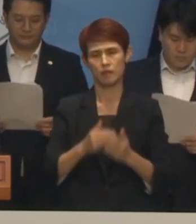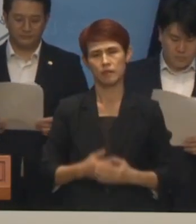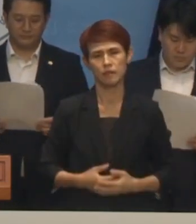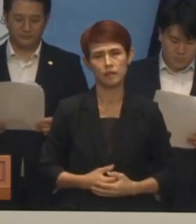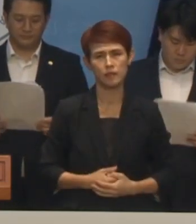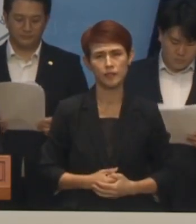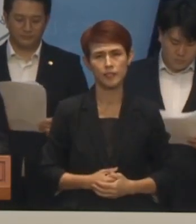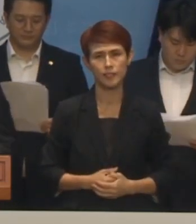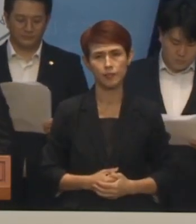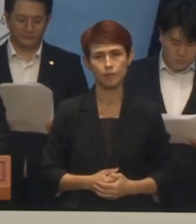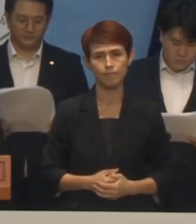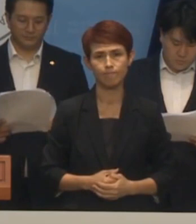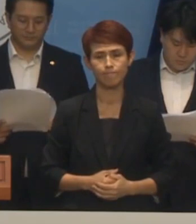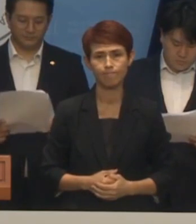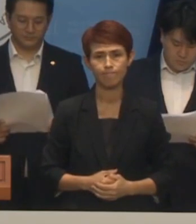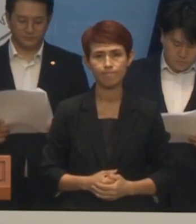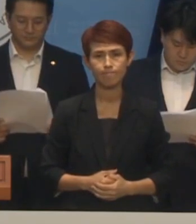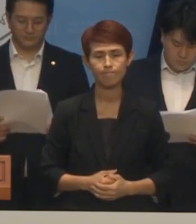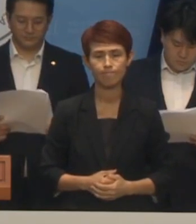않고 있습니다.